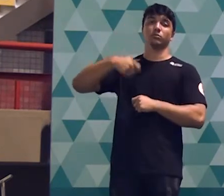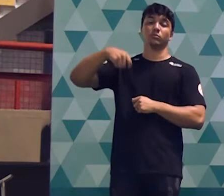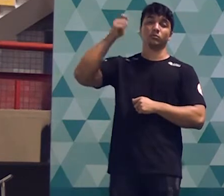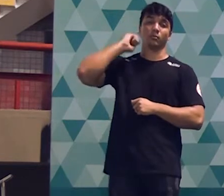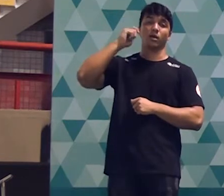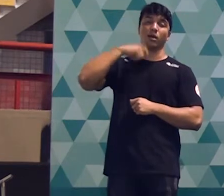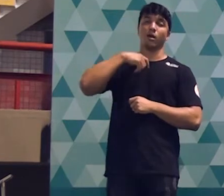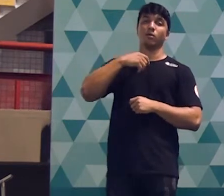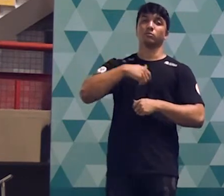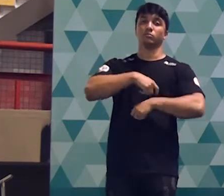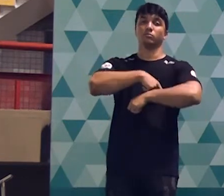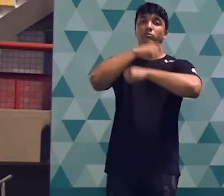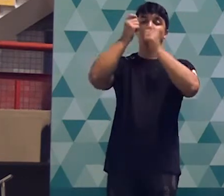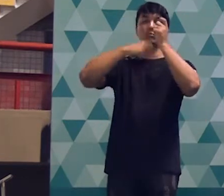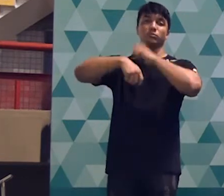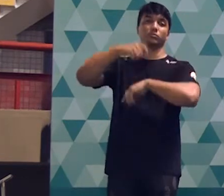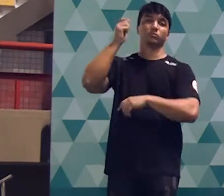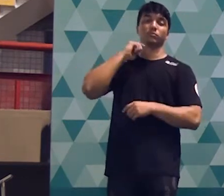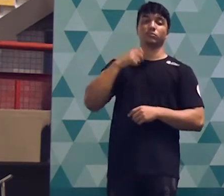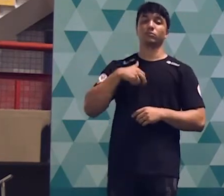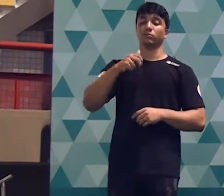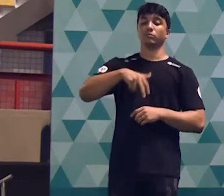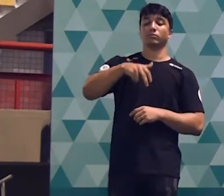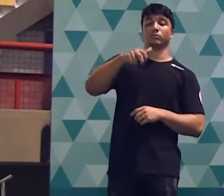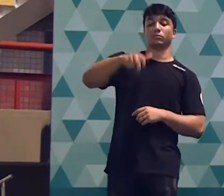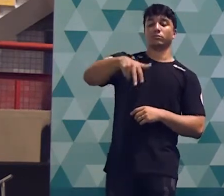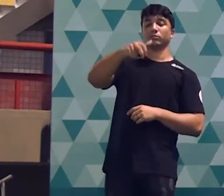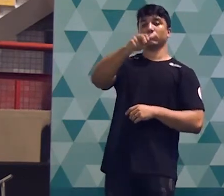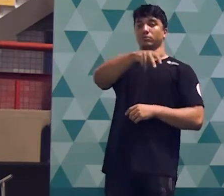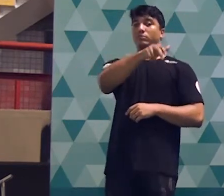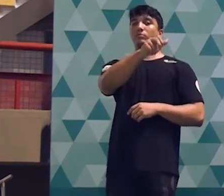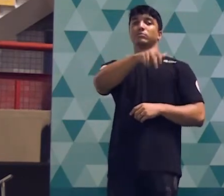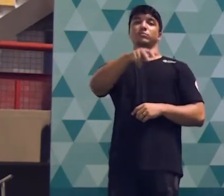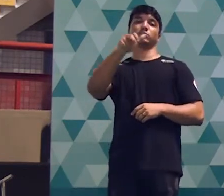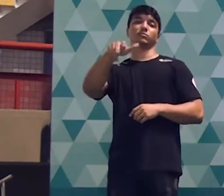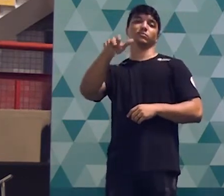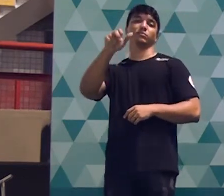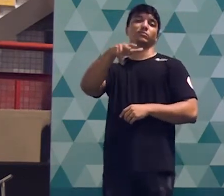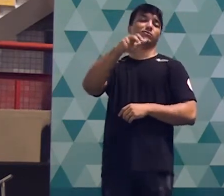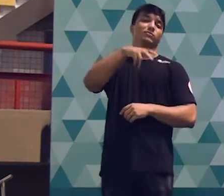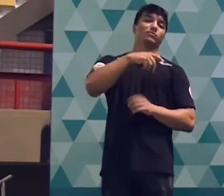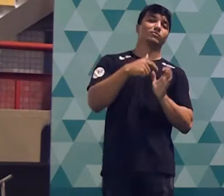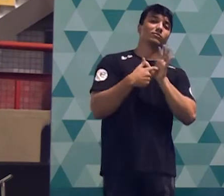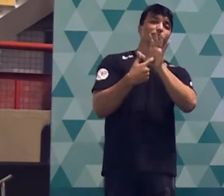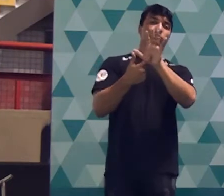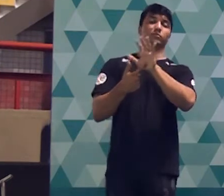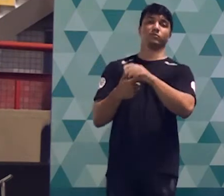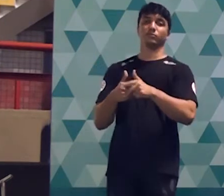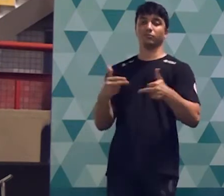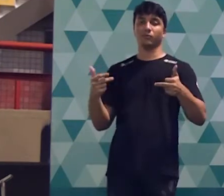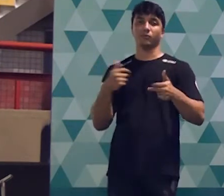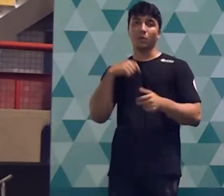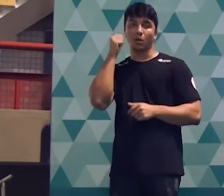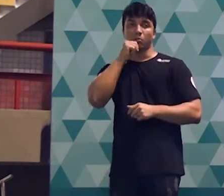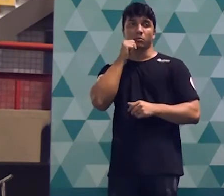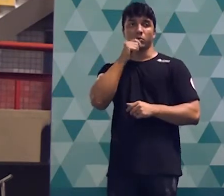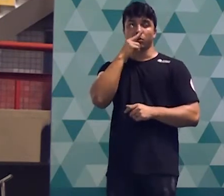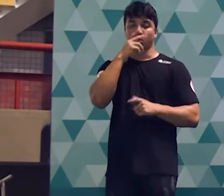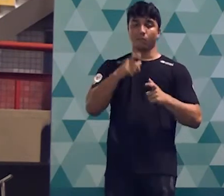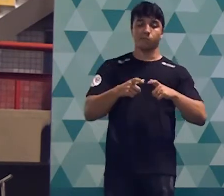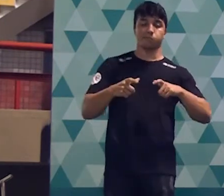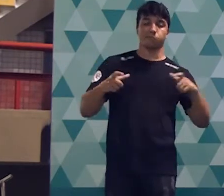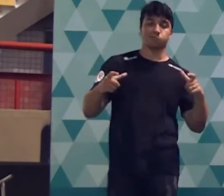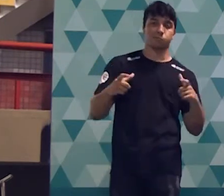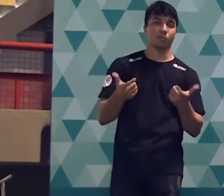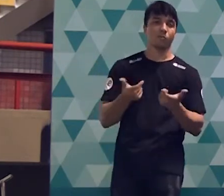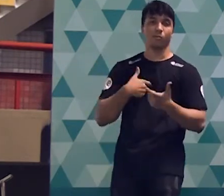botar a camisa da farda aqui e sair mostrando aí o material, né? A menina que tem umas pernas